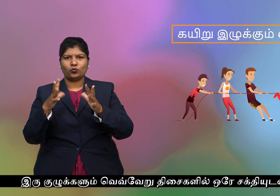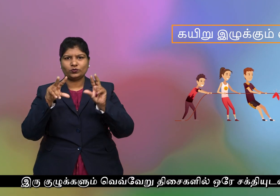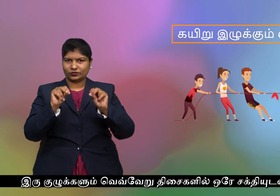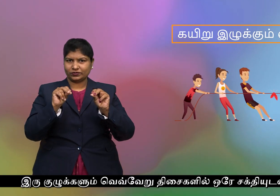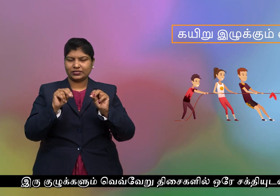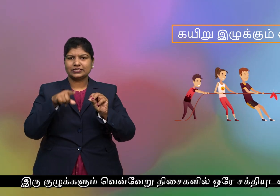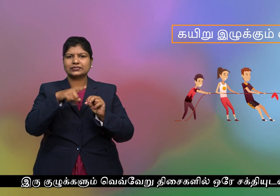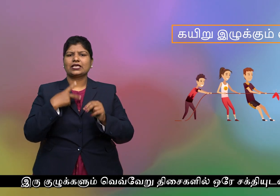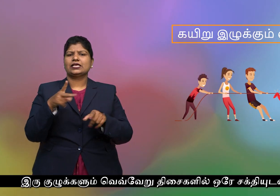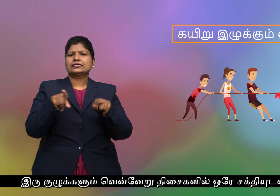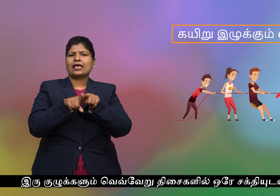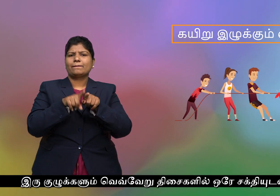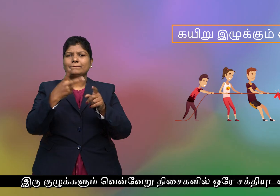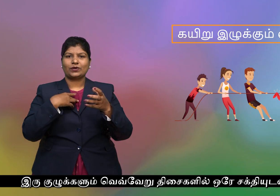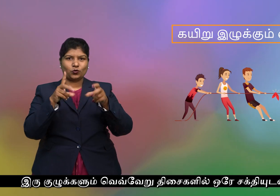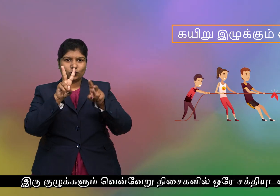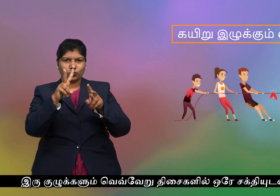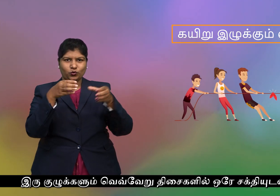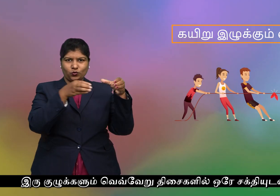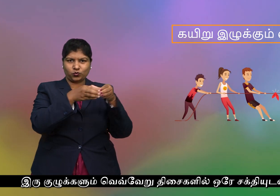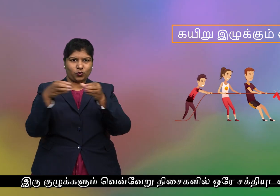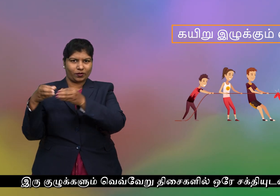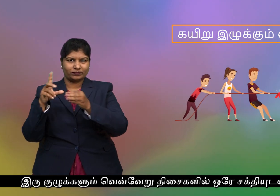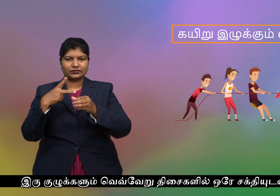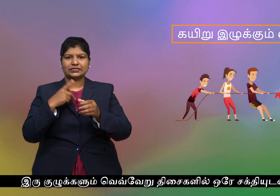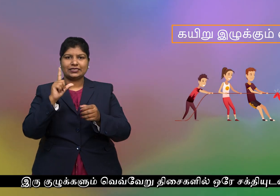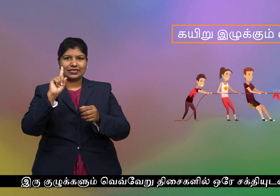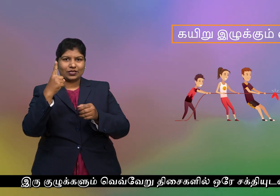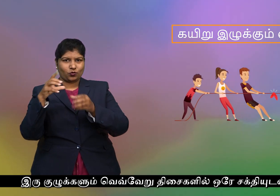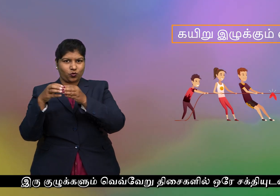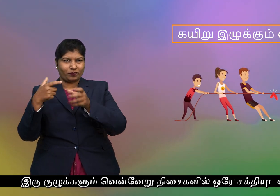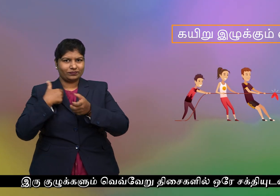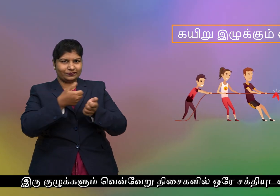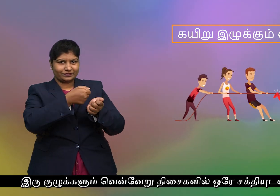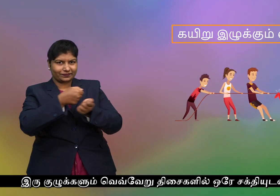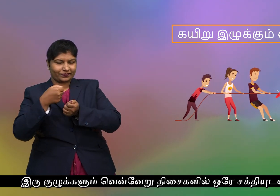இரு குழுக்களும் வெவ்வேறு திசைகளில் ஒரே விசையுடன் இழுக்கின்றன.